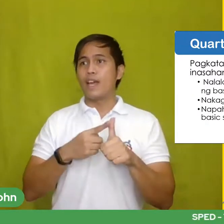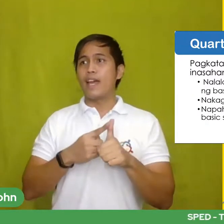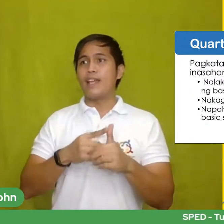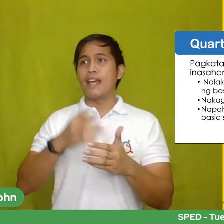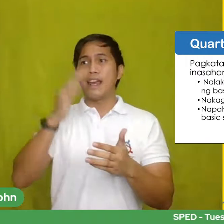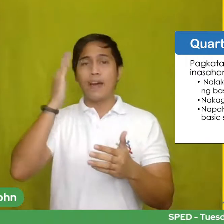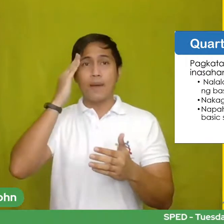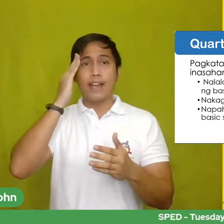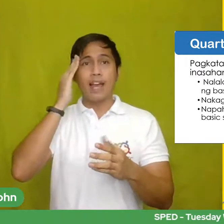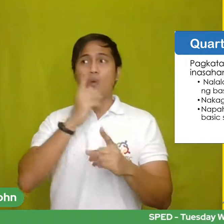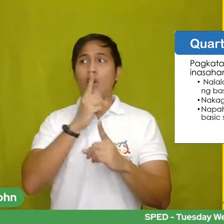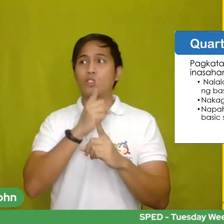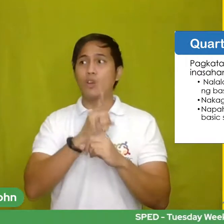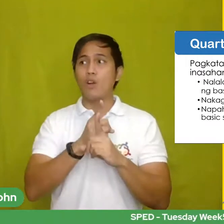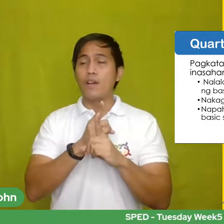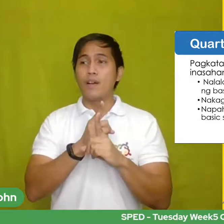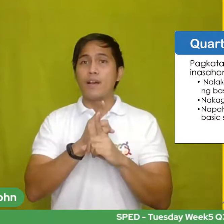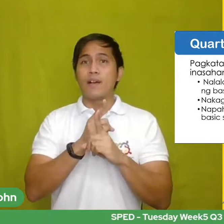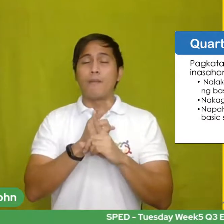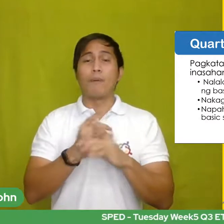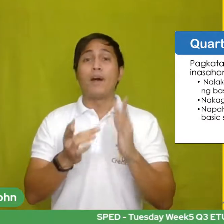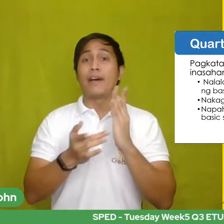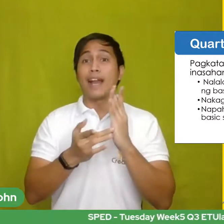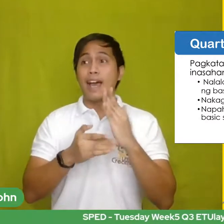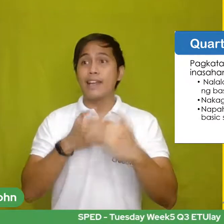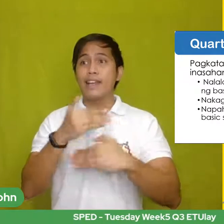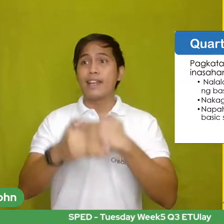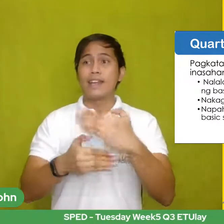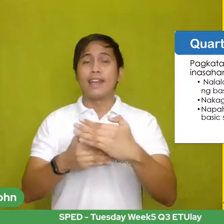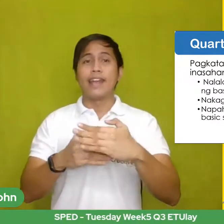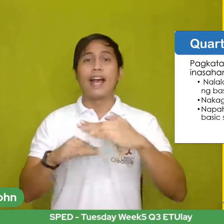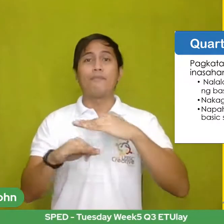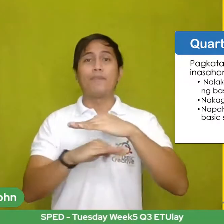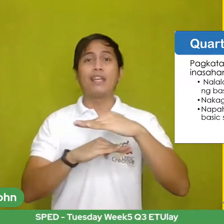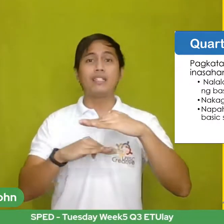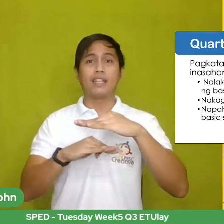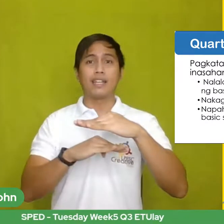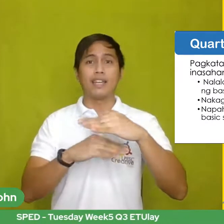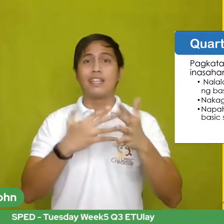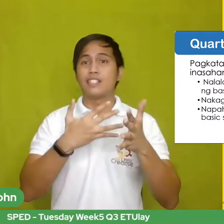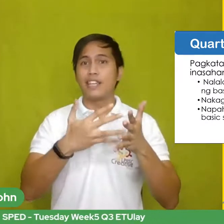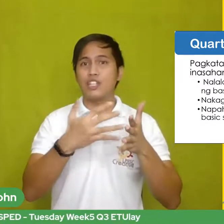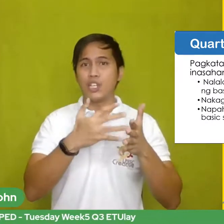ay nalaman ang wastong pamamaraan ng basic sketching,